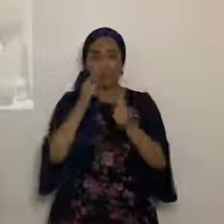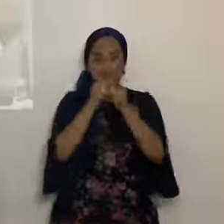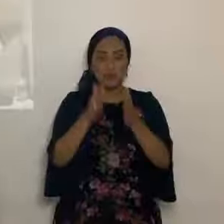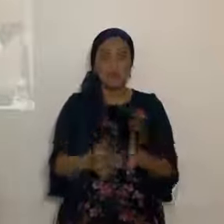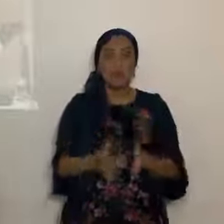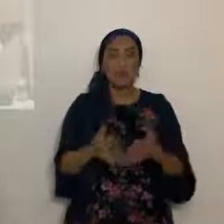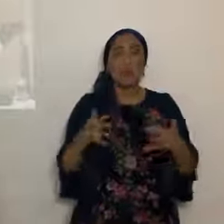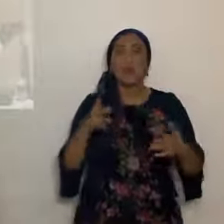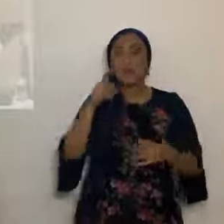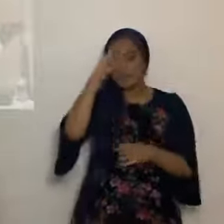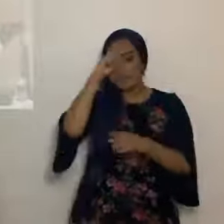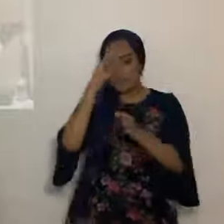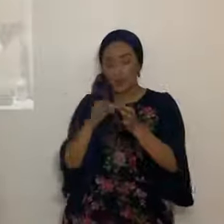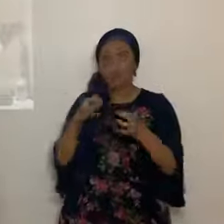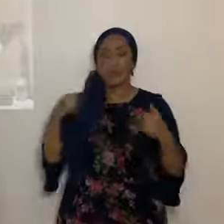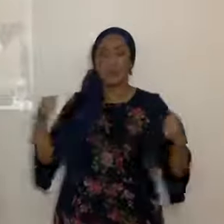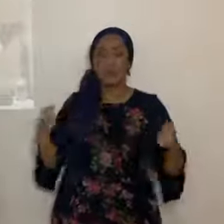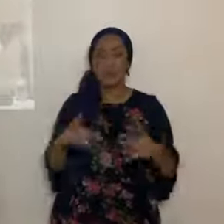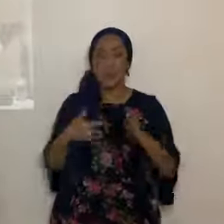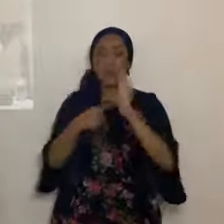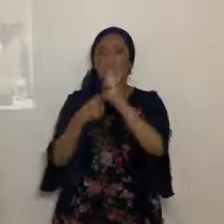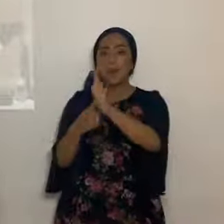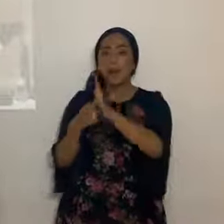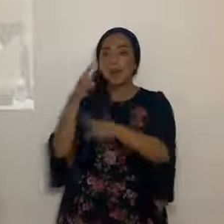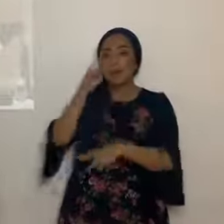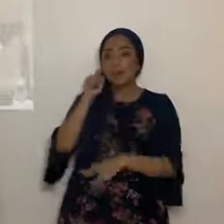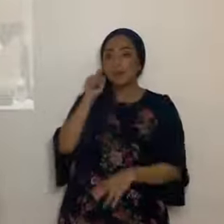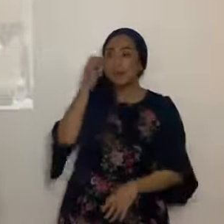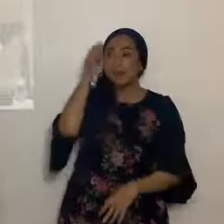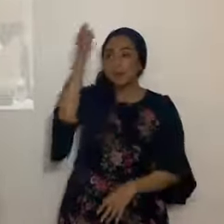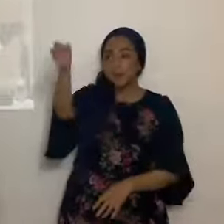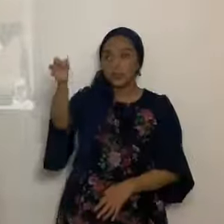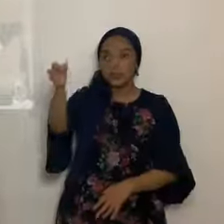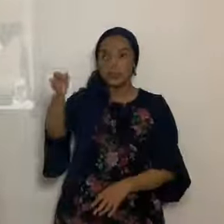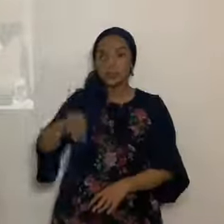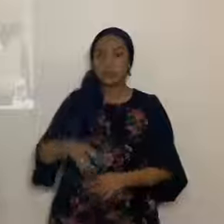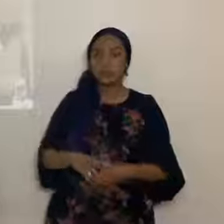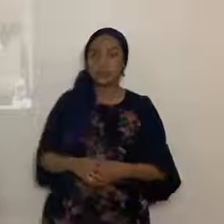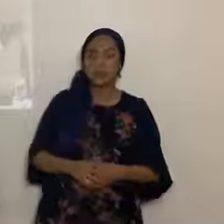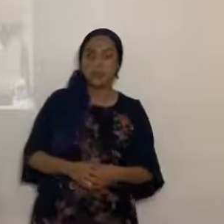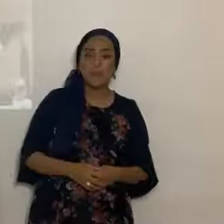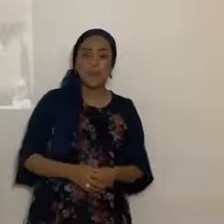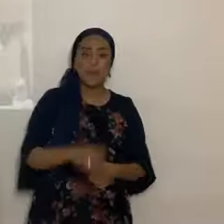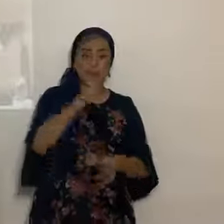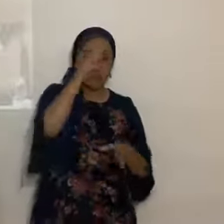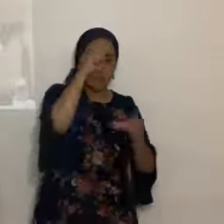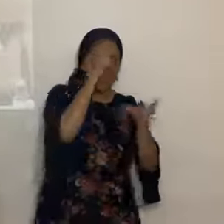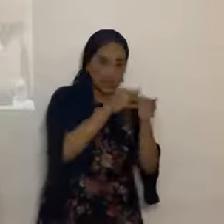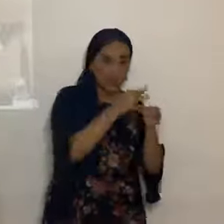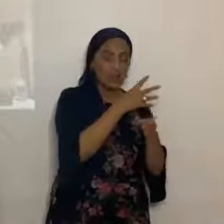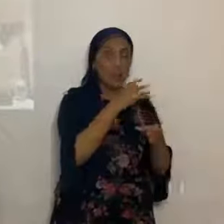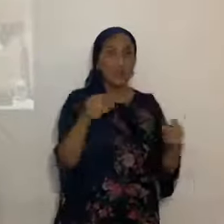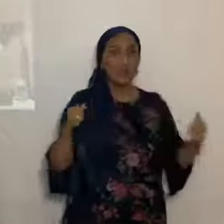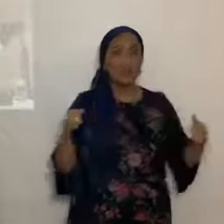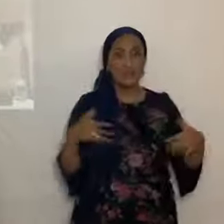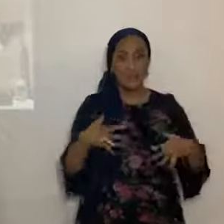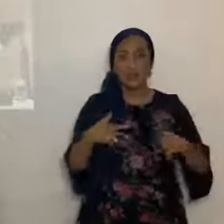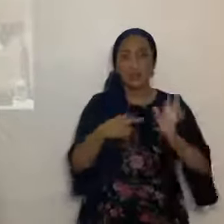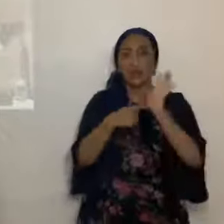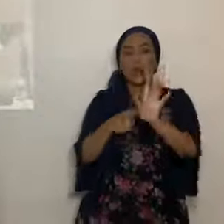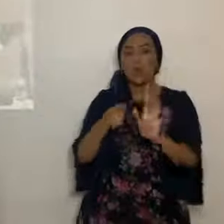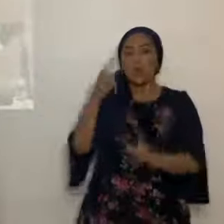se proyectan hacia el futuro y los dos demandan ser cumplidos. La fe y el miedo se proyectan